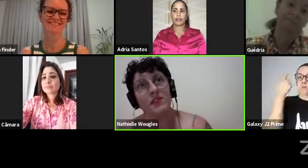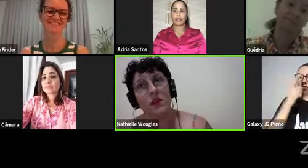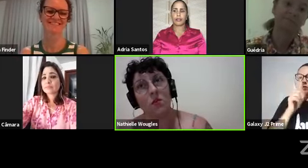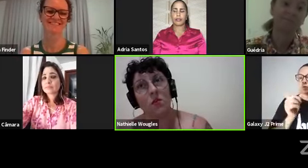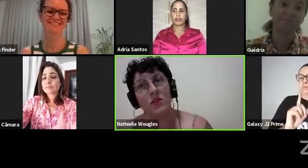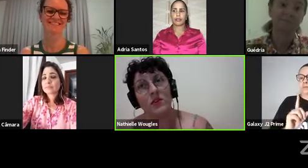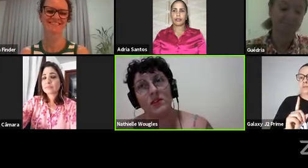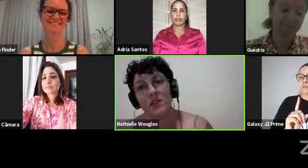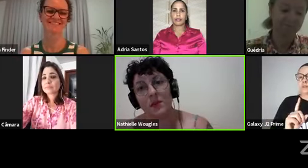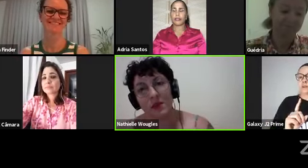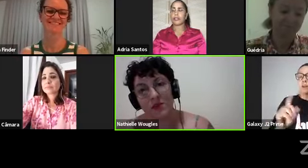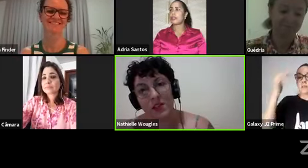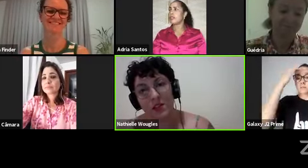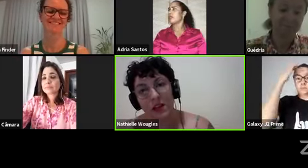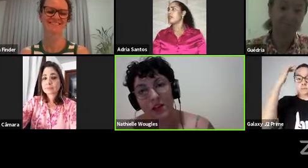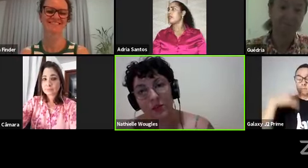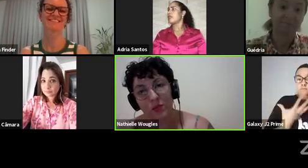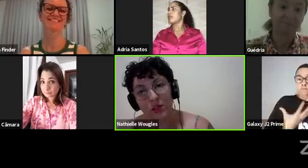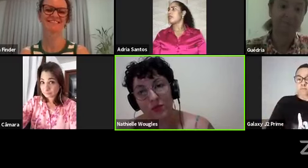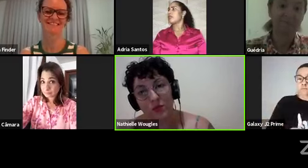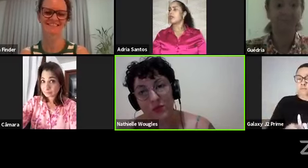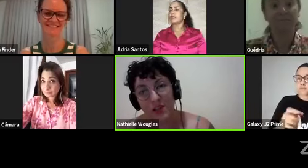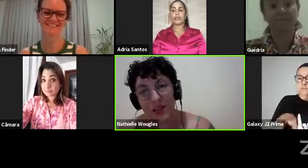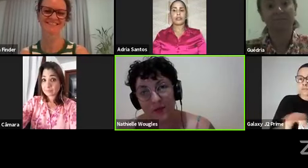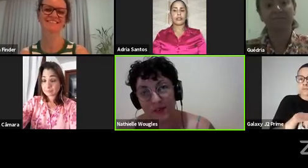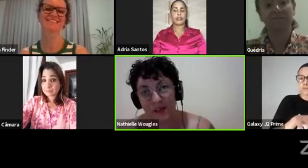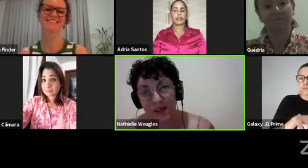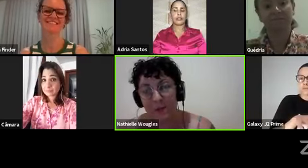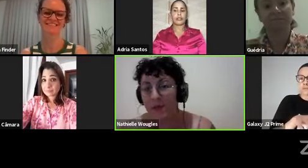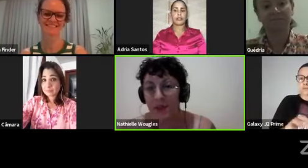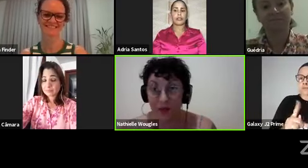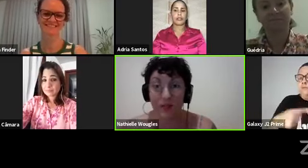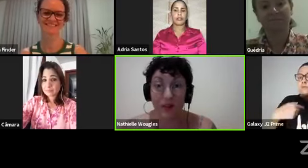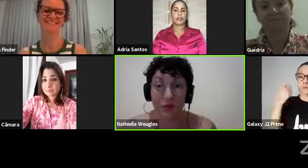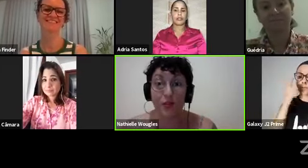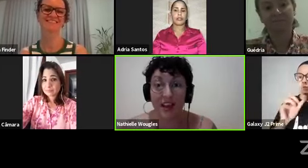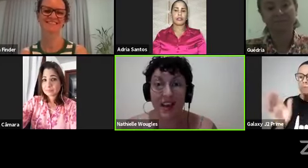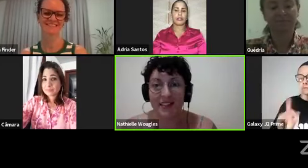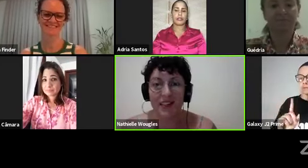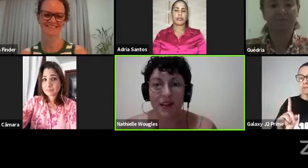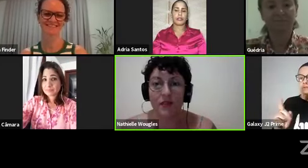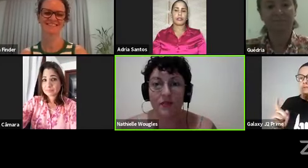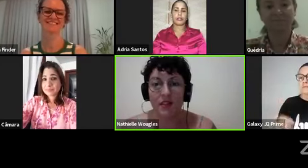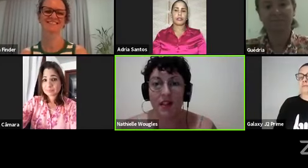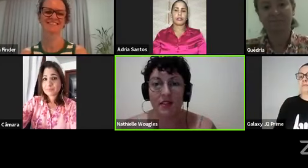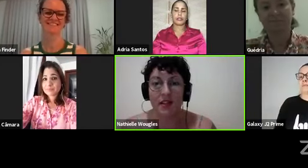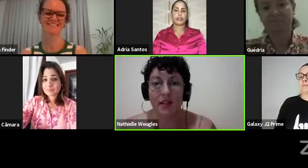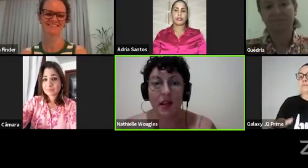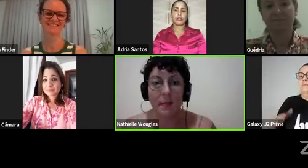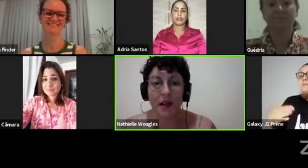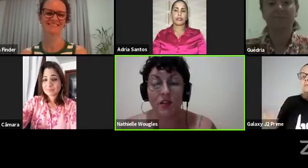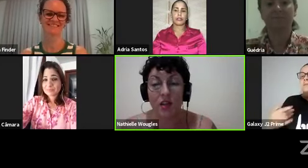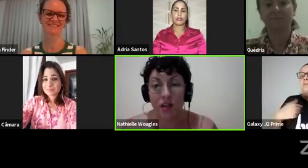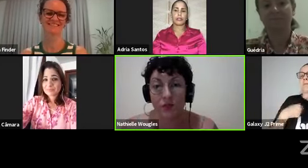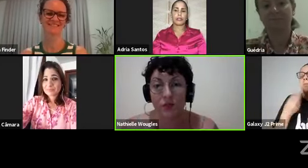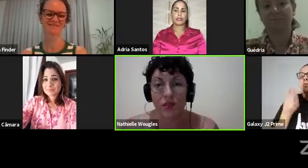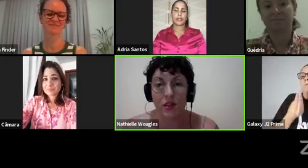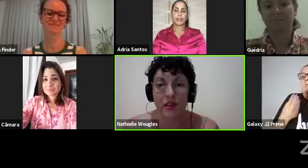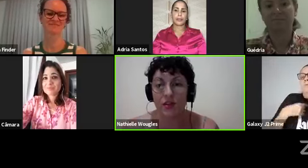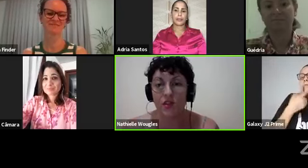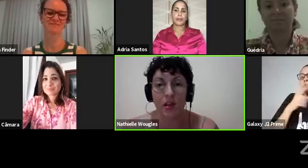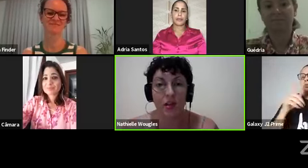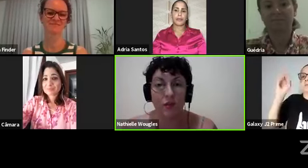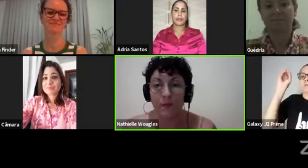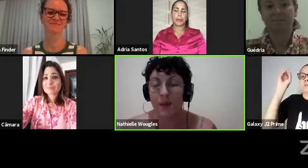fui fazer tal coisa, eles também não aceitaram, porque eu não conseguia fazer. Então, assim, onde que é essa não deficiência, né? Na prática, ela não